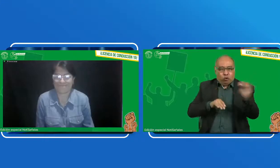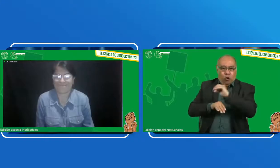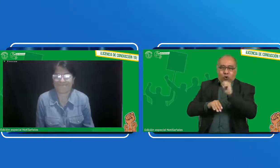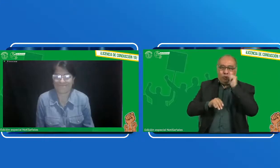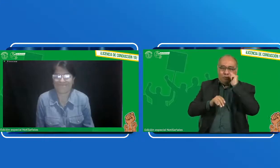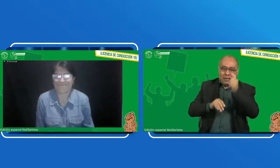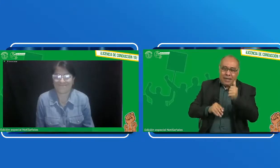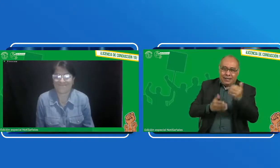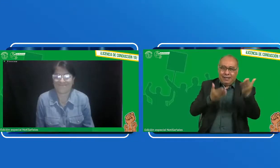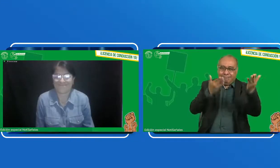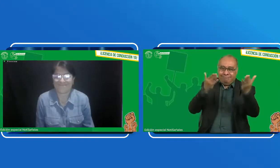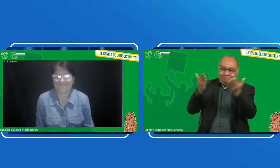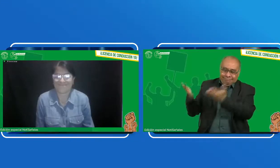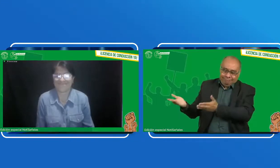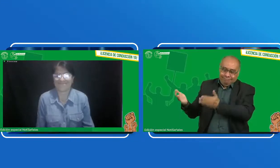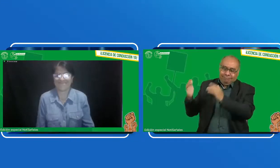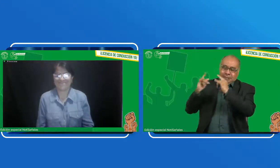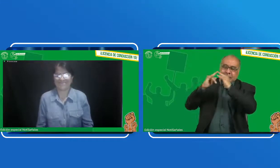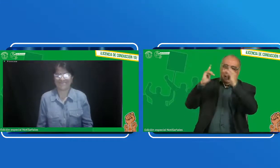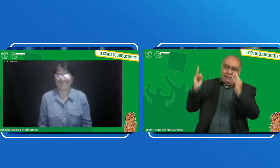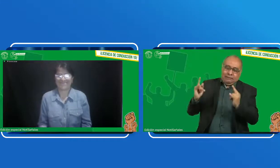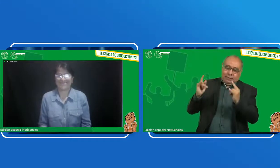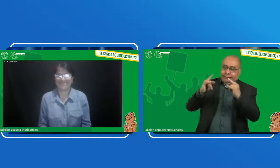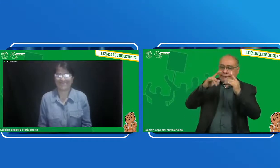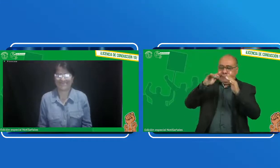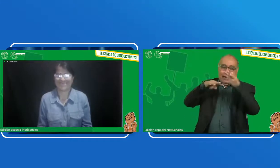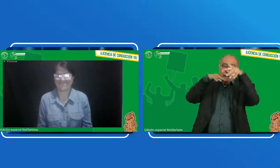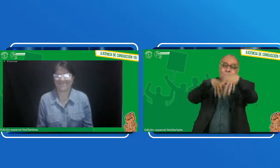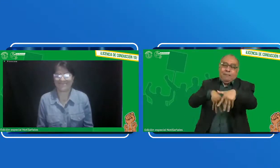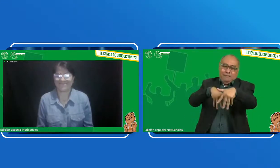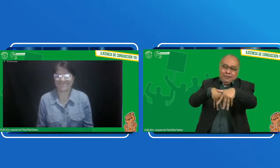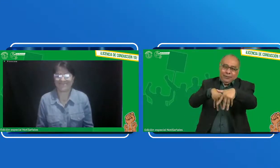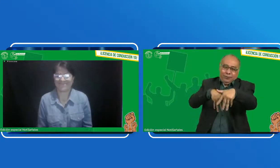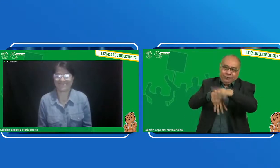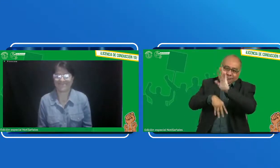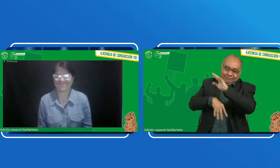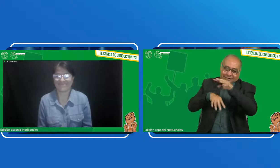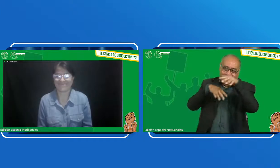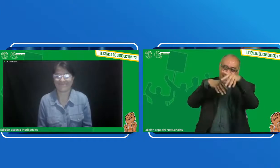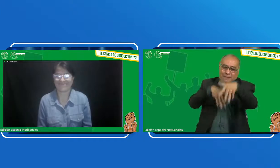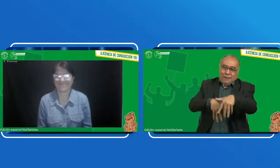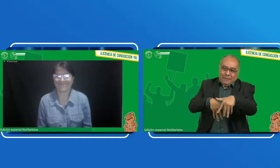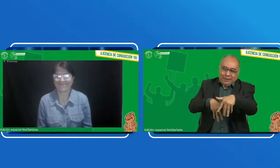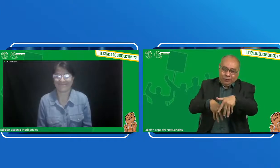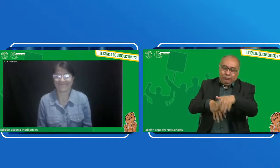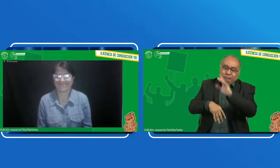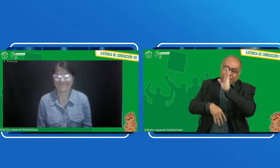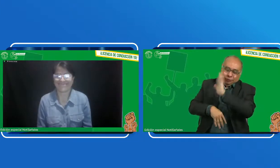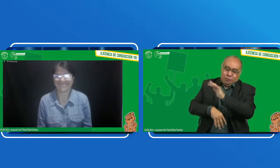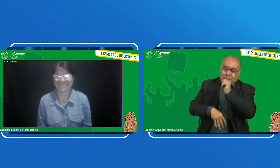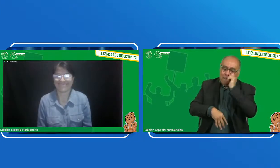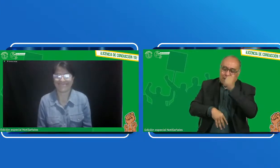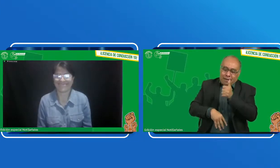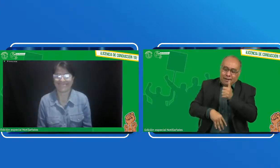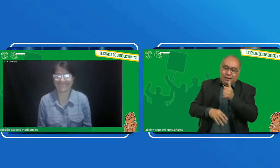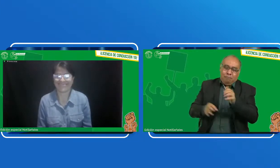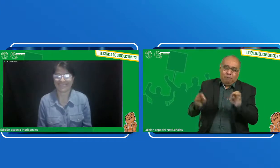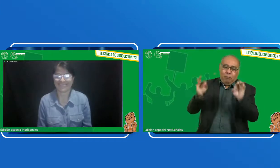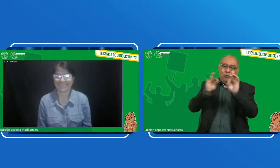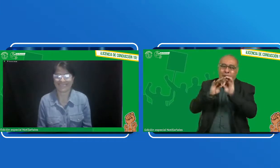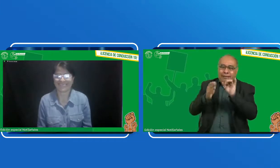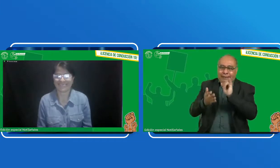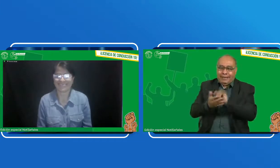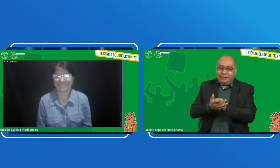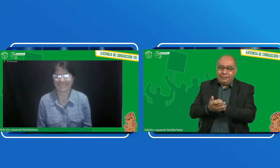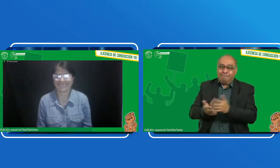de Fenascol Digital y que pues lo puedan repetir. Sean bienvenidos todas y todas al plantón